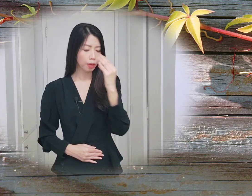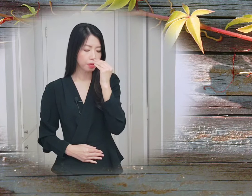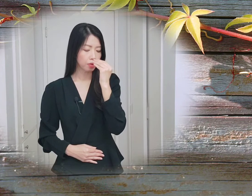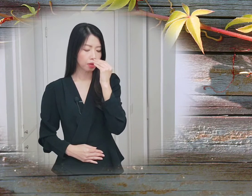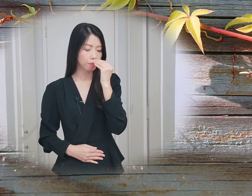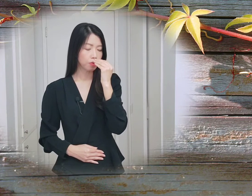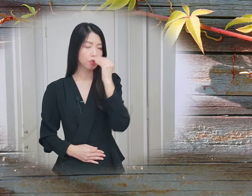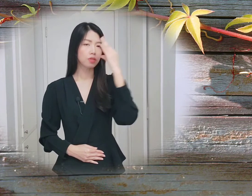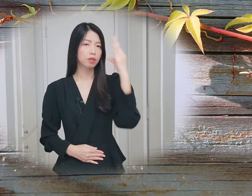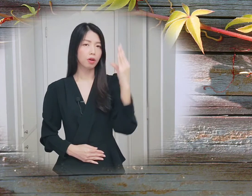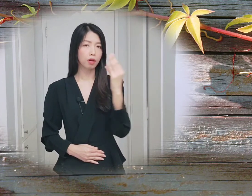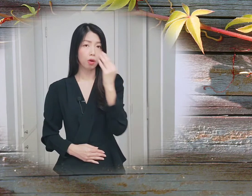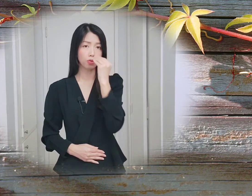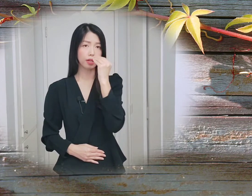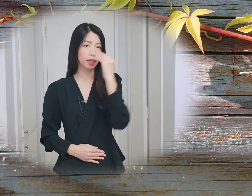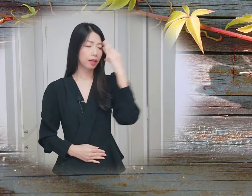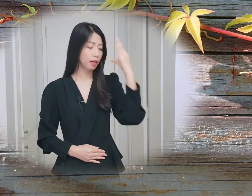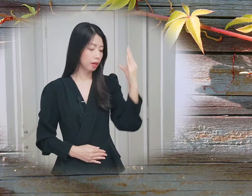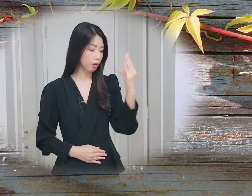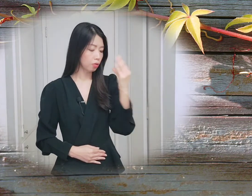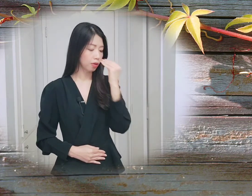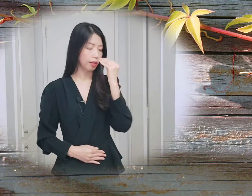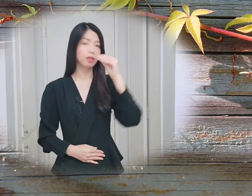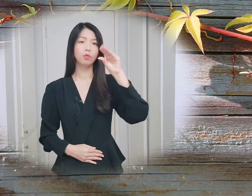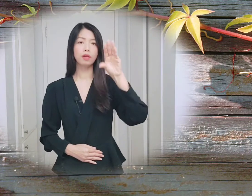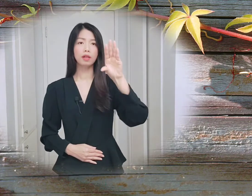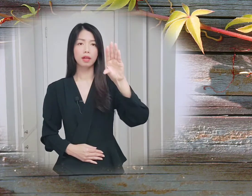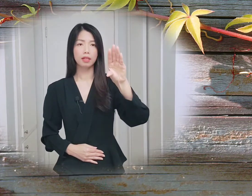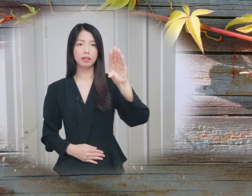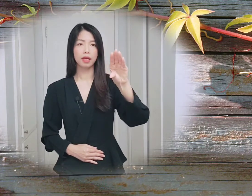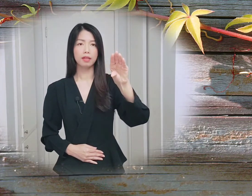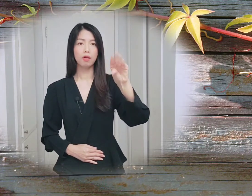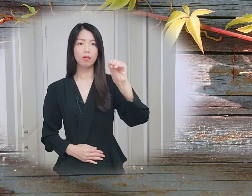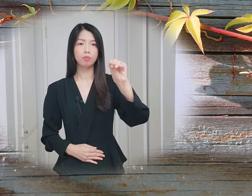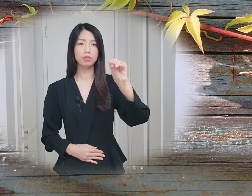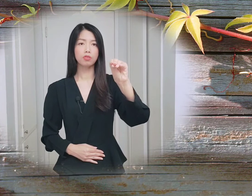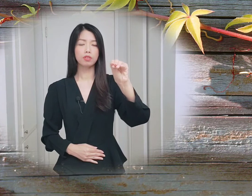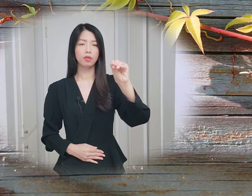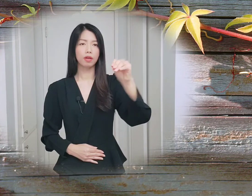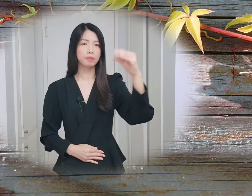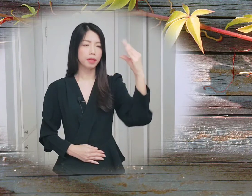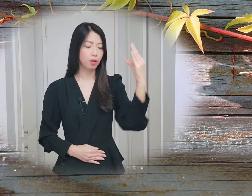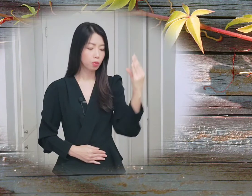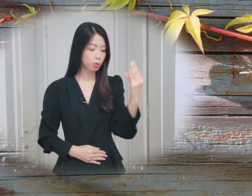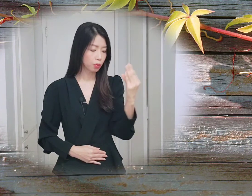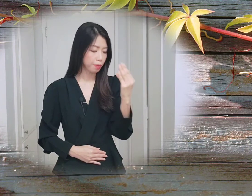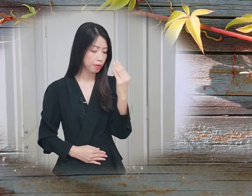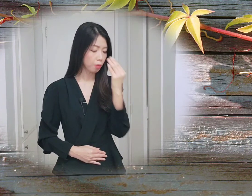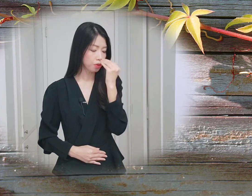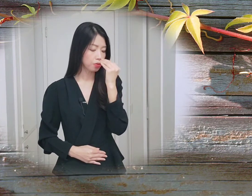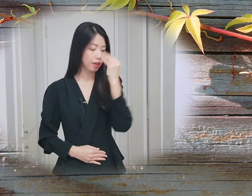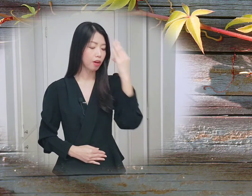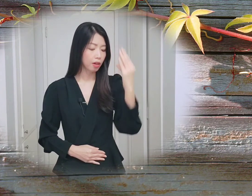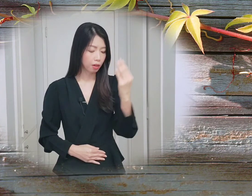쪽으로 가면서 이렇게 붙여주시는 거예요. 거룩하다. 거룩하다. 손을 이 상태에서 붙여주신다고 생각하시면 돼요. 코 쪽으로